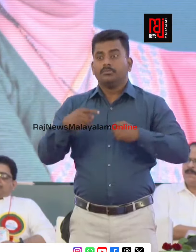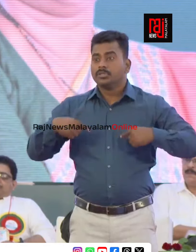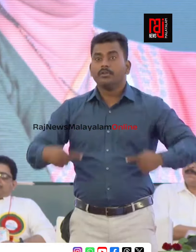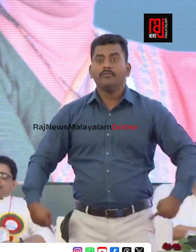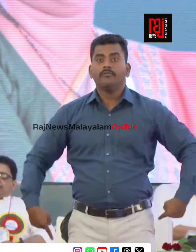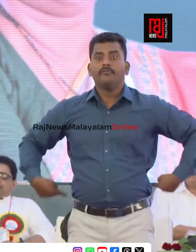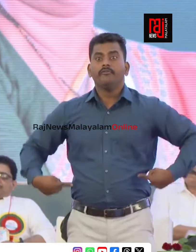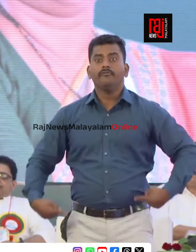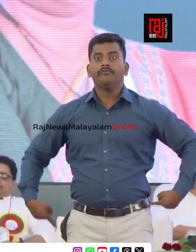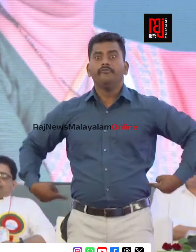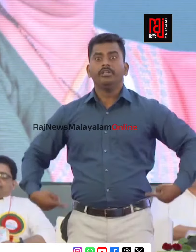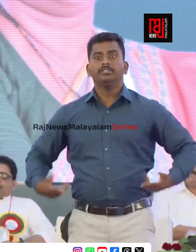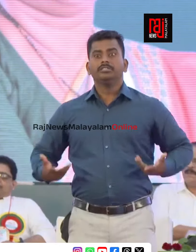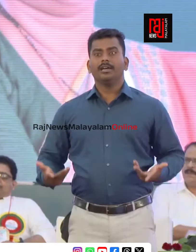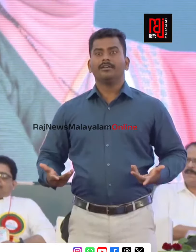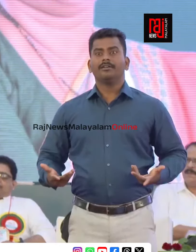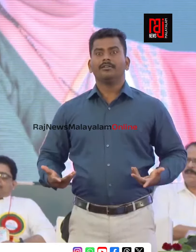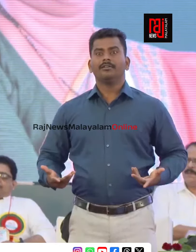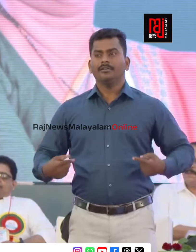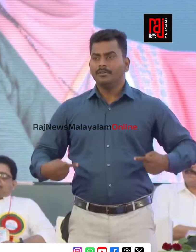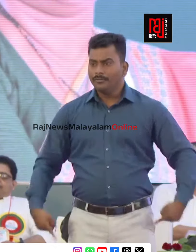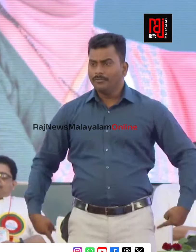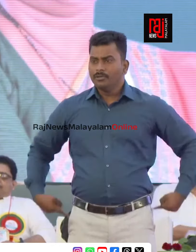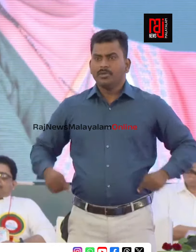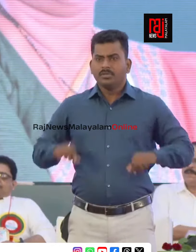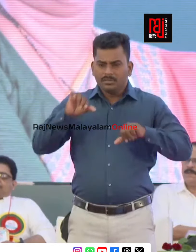വീൽചെയറിലാണ് തന്റെ ജീവിതത്തിന്റെ